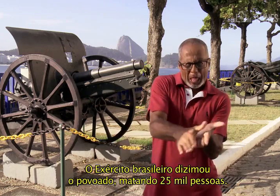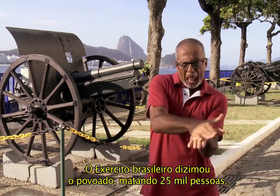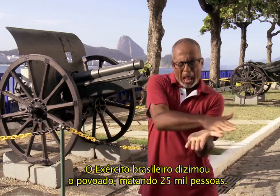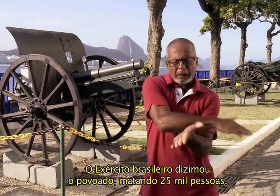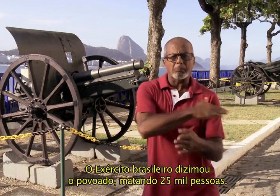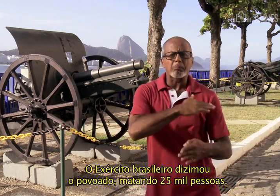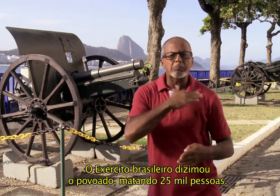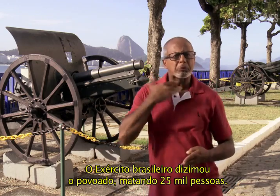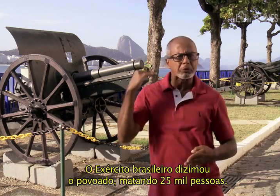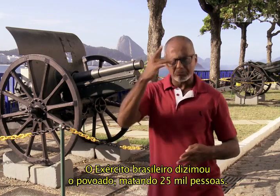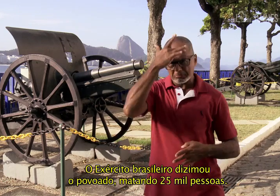dizimou o povoado,